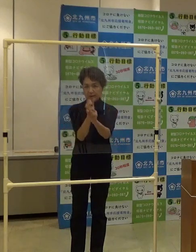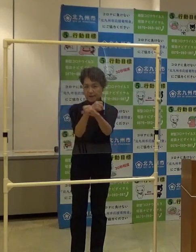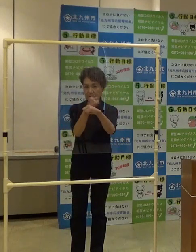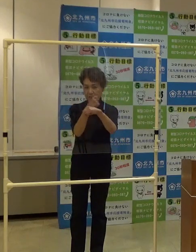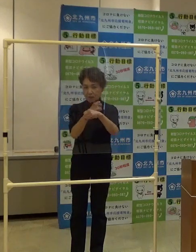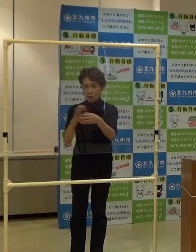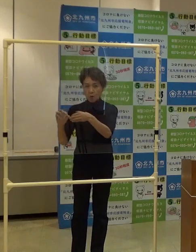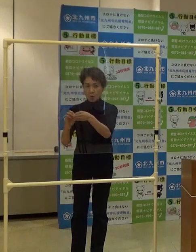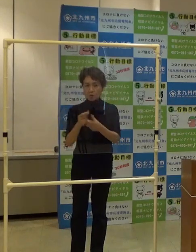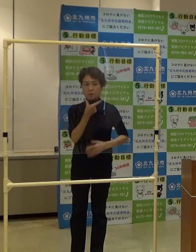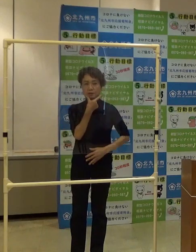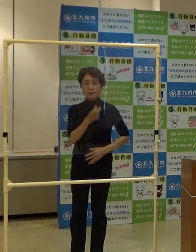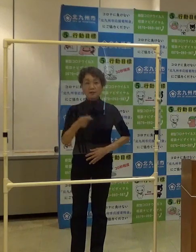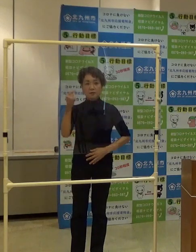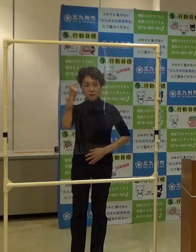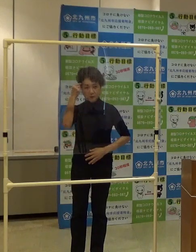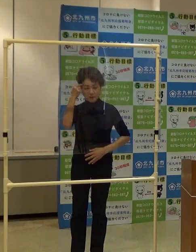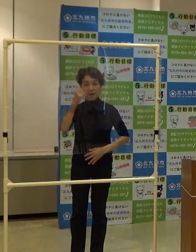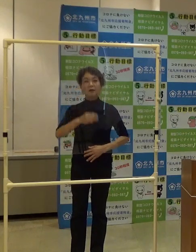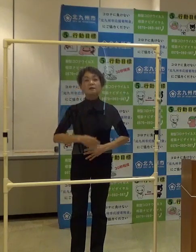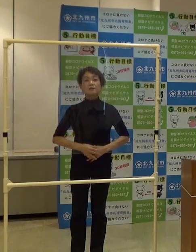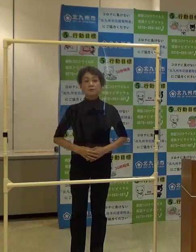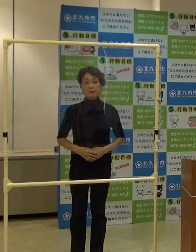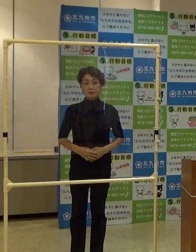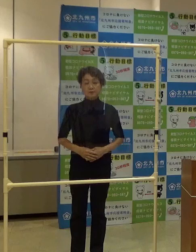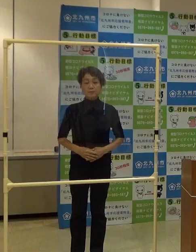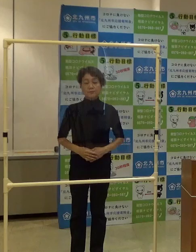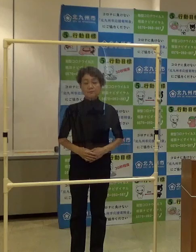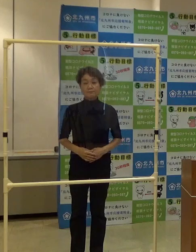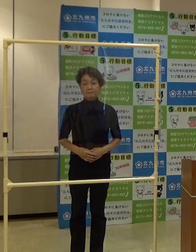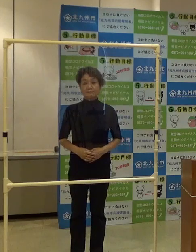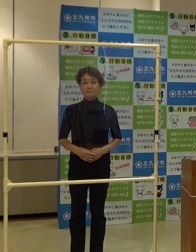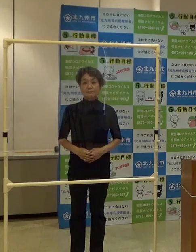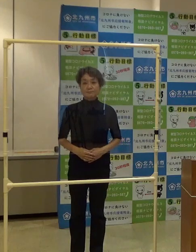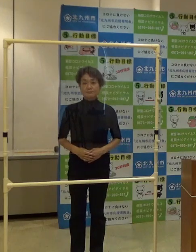続けたいというふうに考えております。